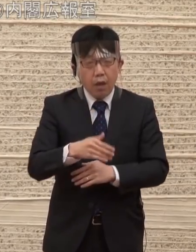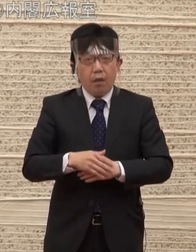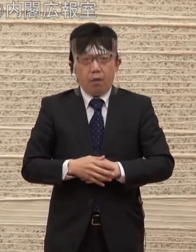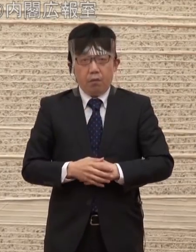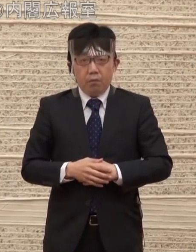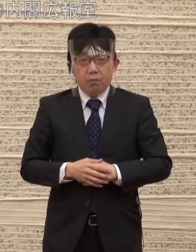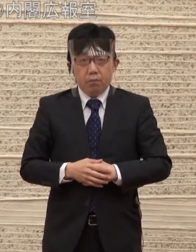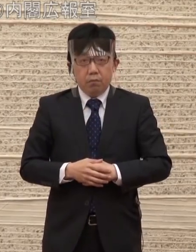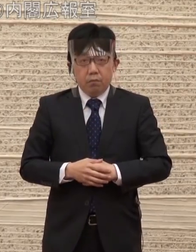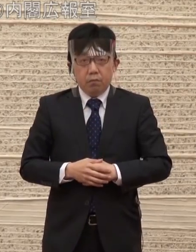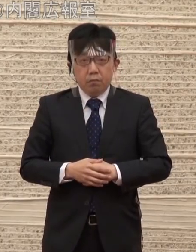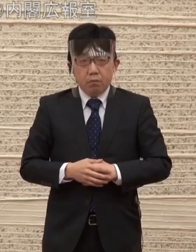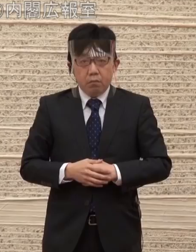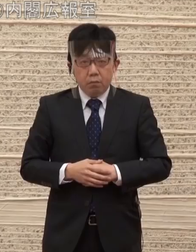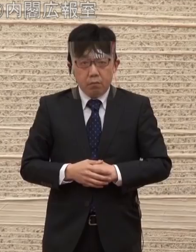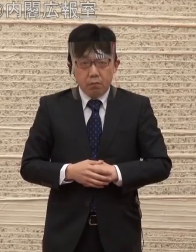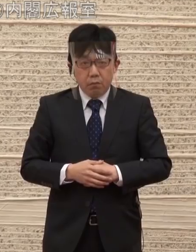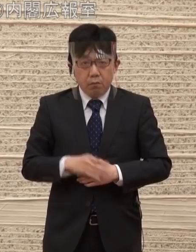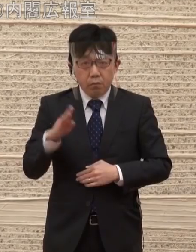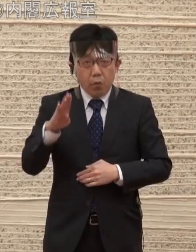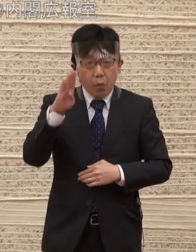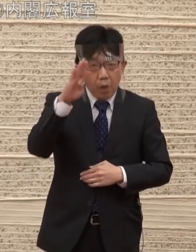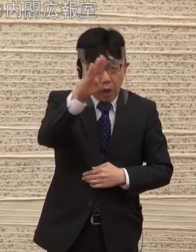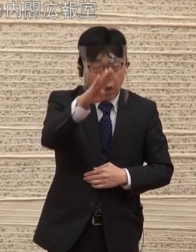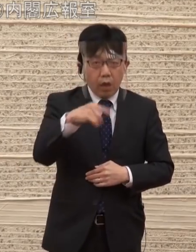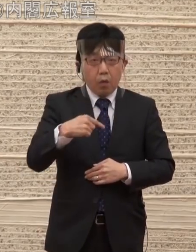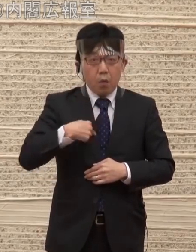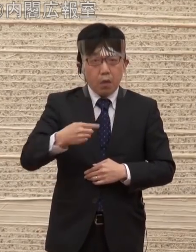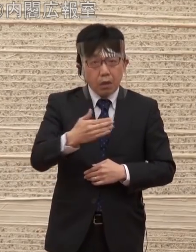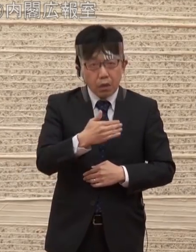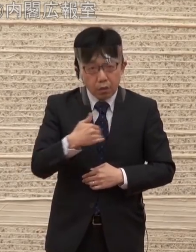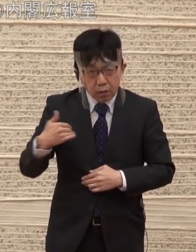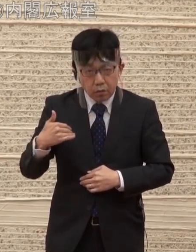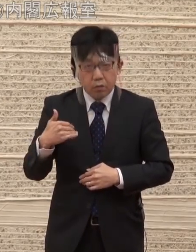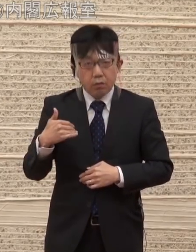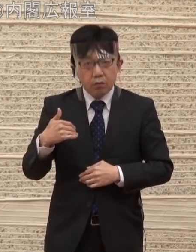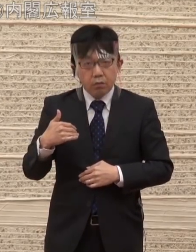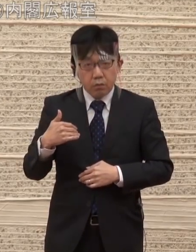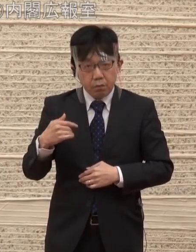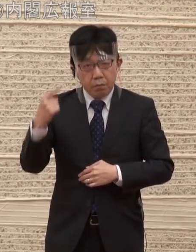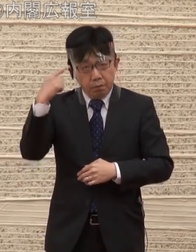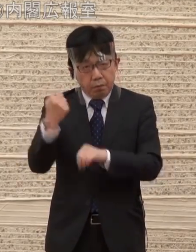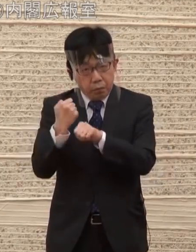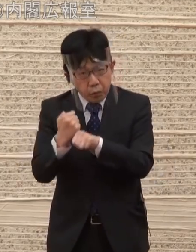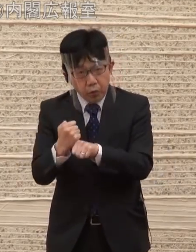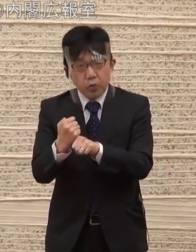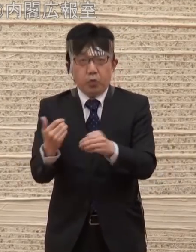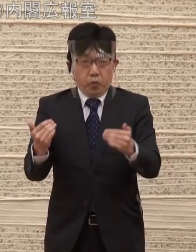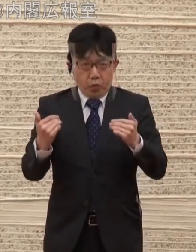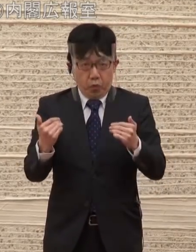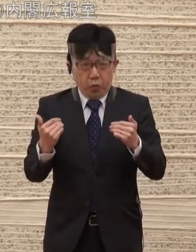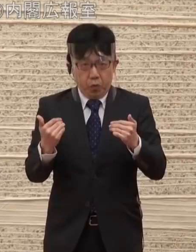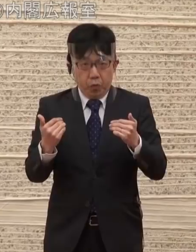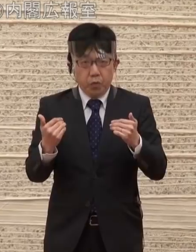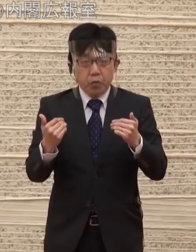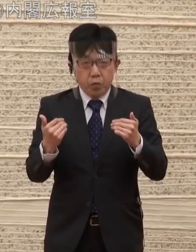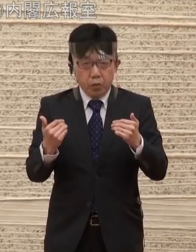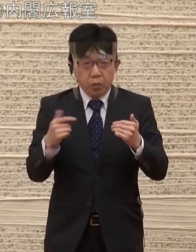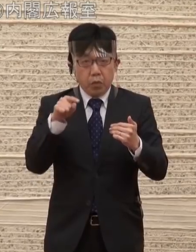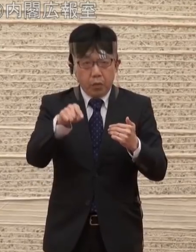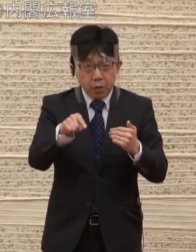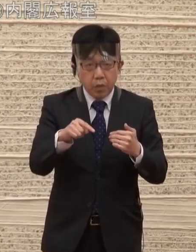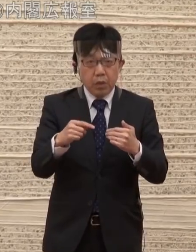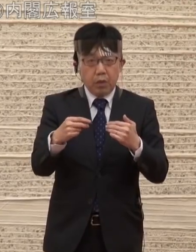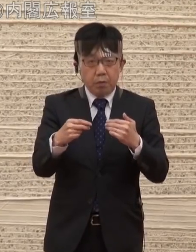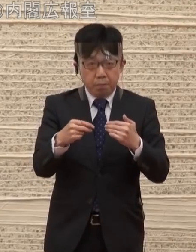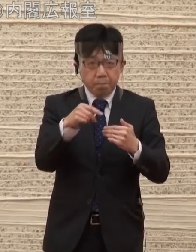まさにですねこれは私たちのこれからの戦いのもうにもかかっているのでありますから同時に貼り一同薬ワクチン